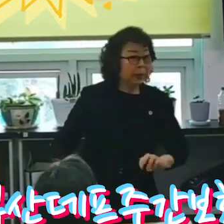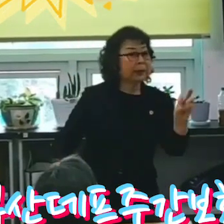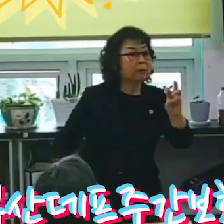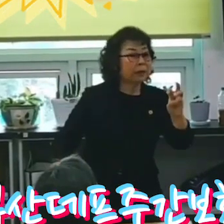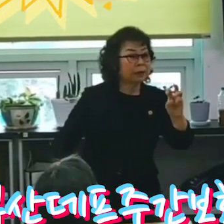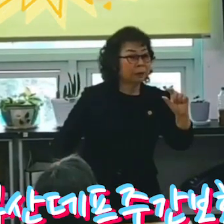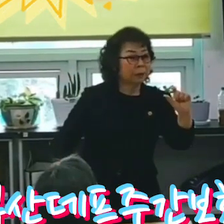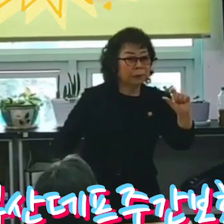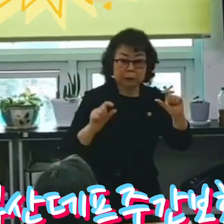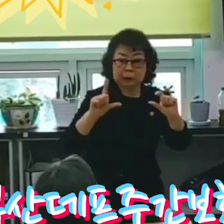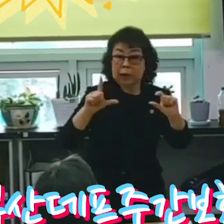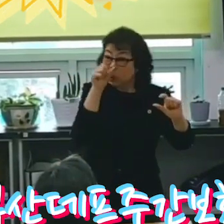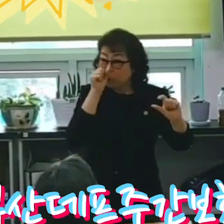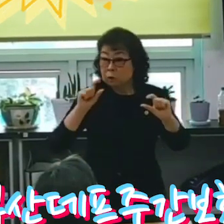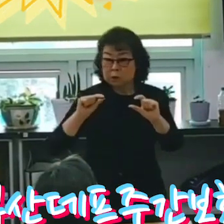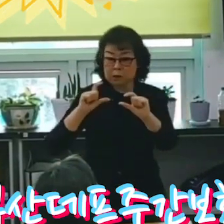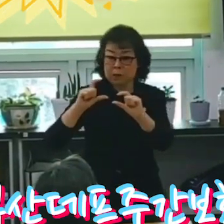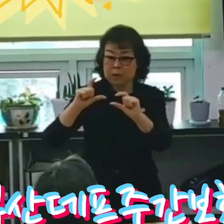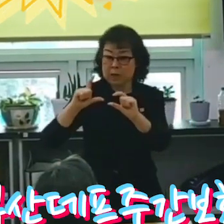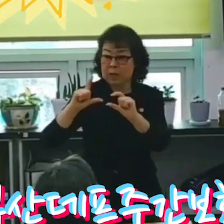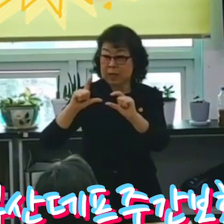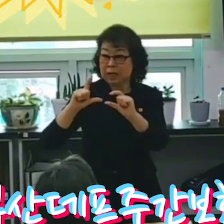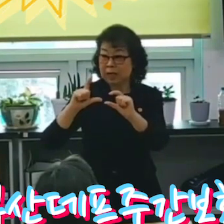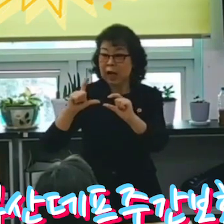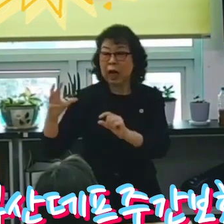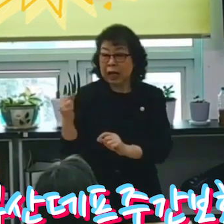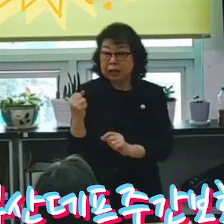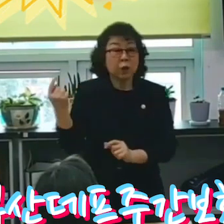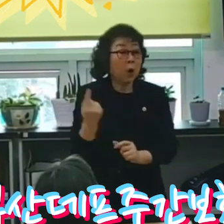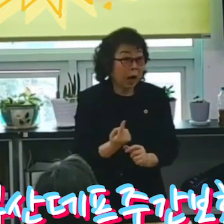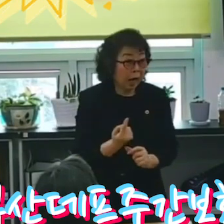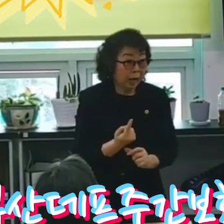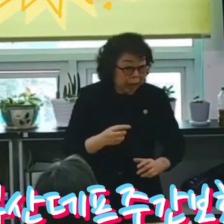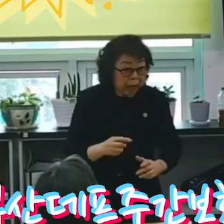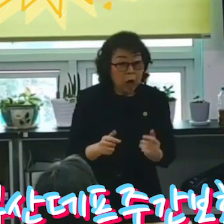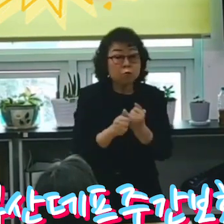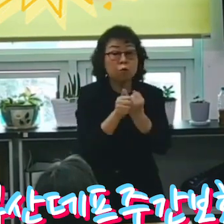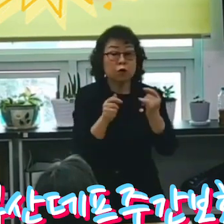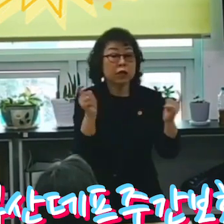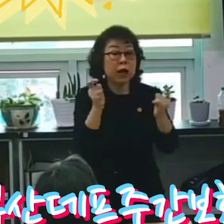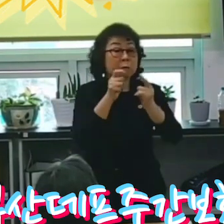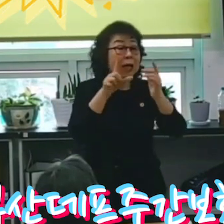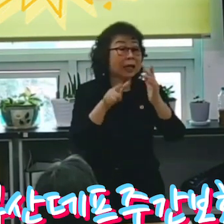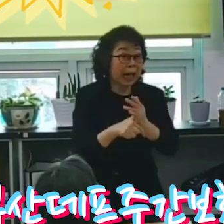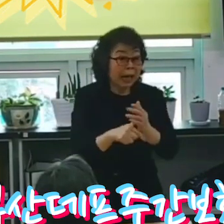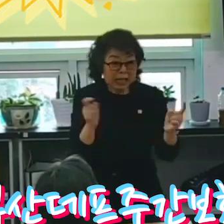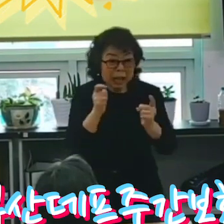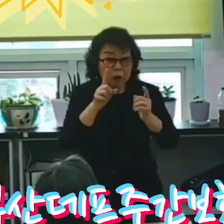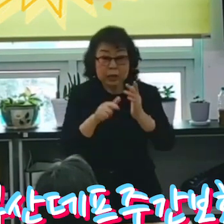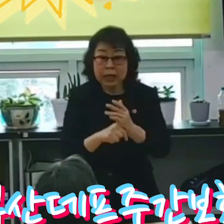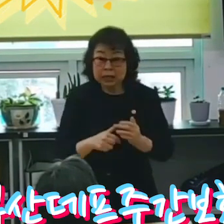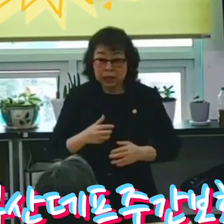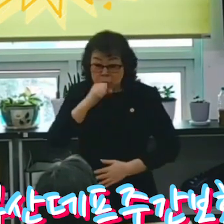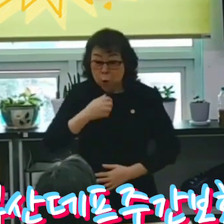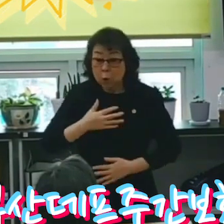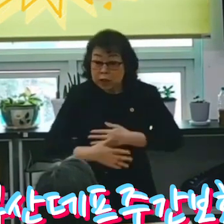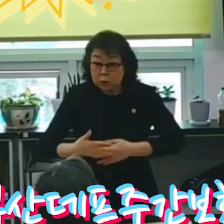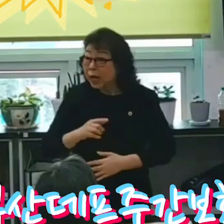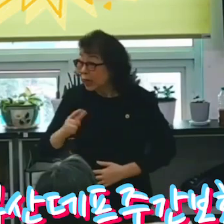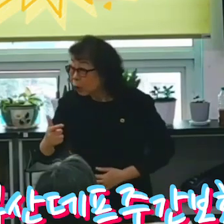30%를 가지고 온다는 거죠. 그래서 부부싸움을 우리가 할 때는 이게 좋은 기운일까요? 나쁜 기운일까요?